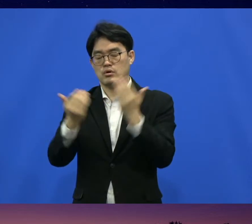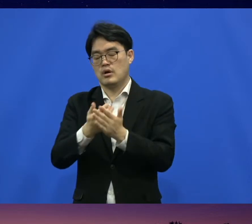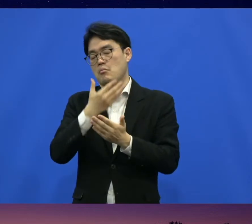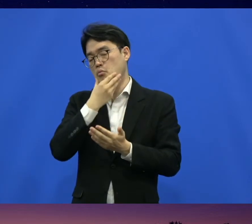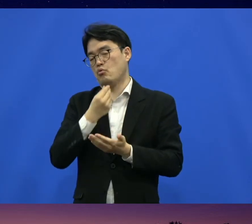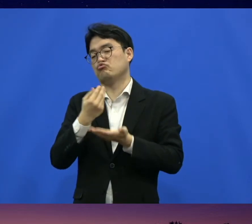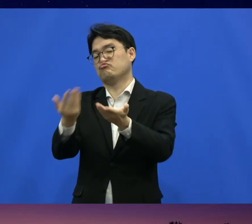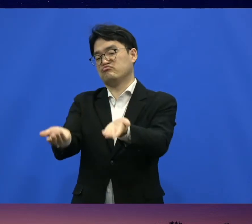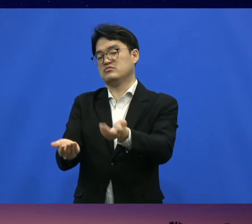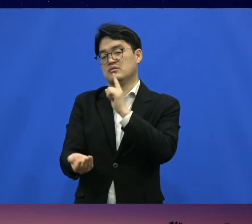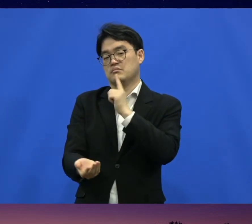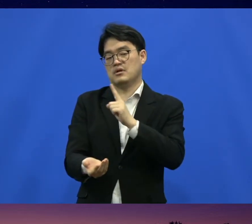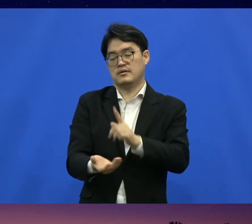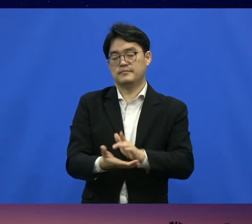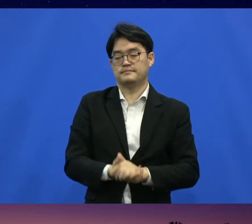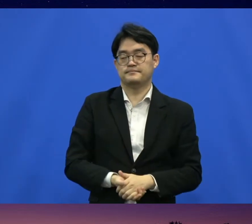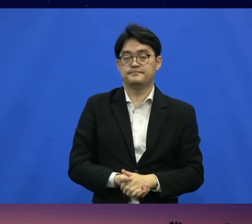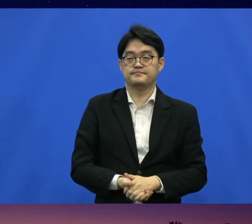복을 주시니라.